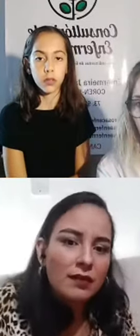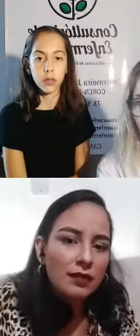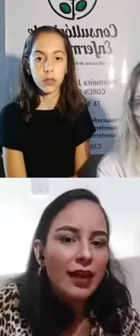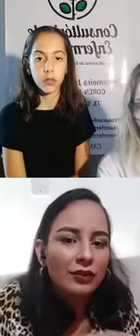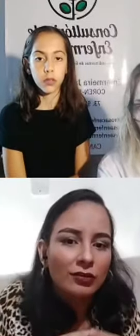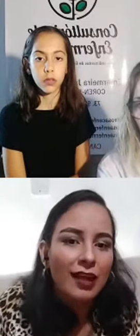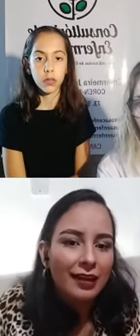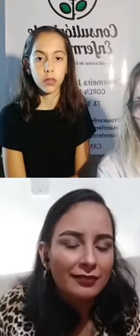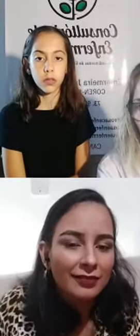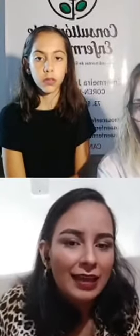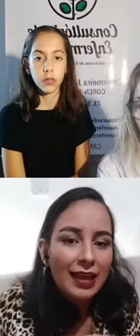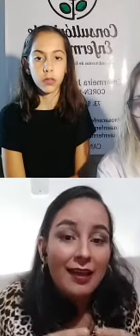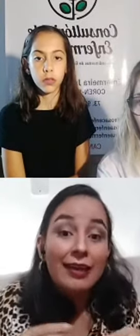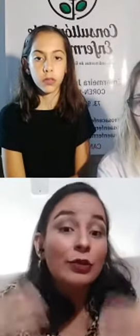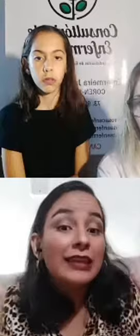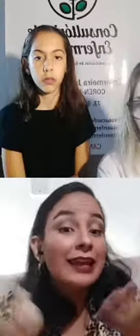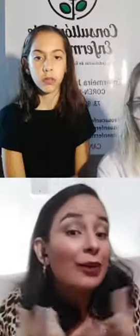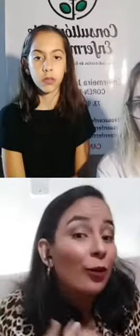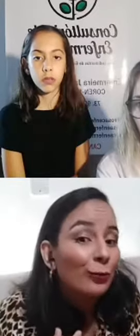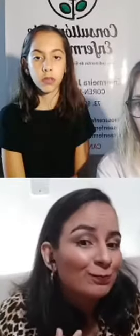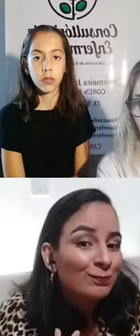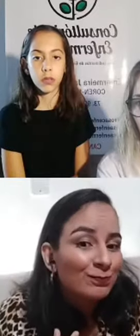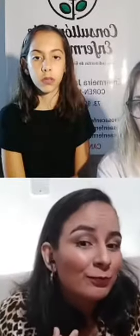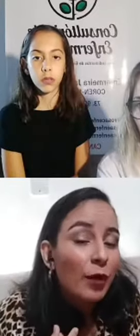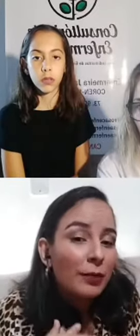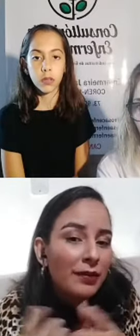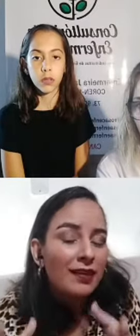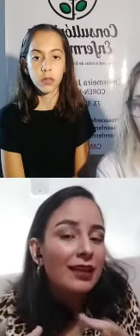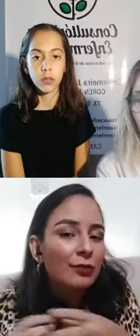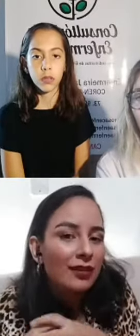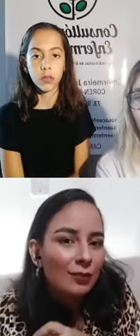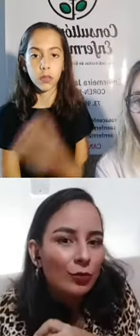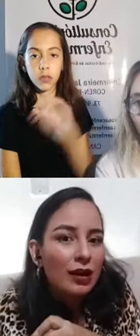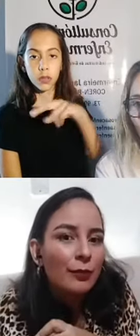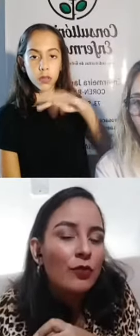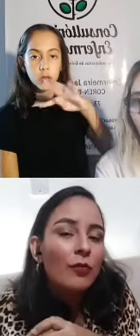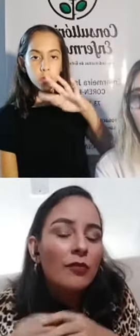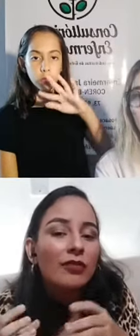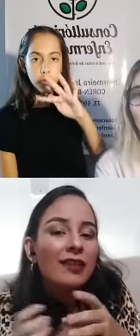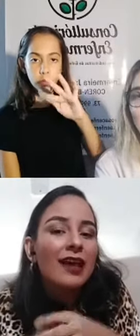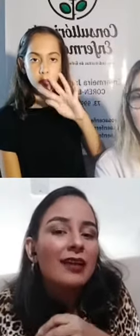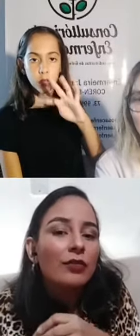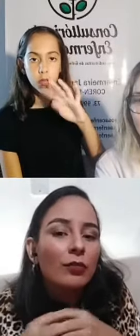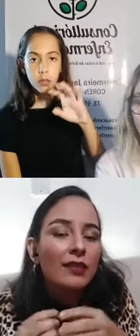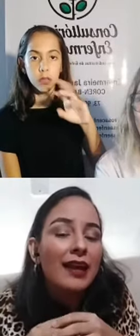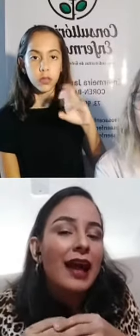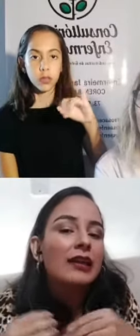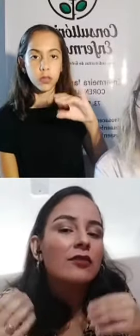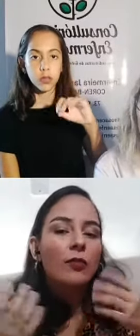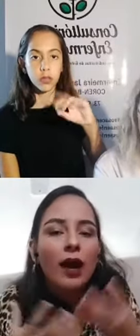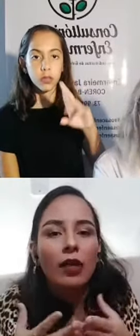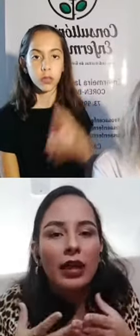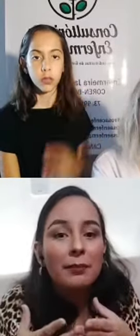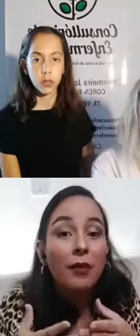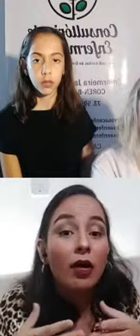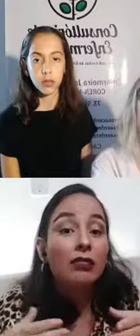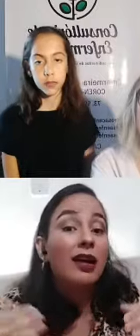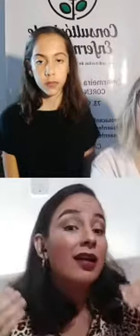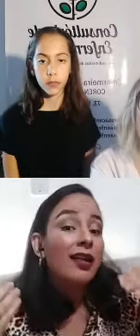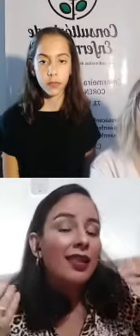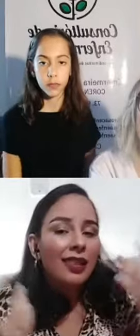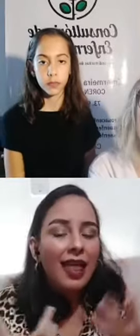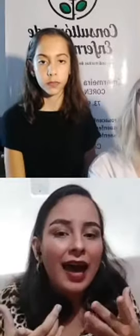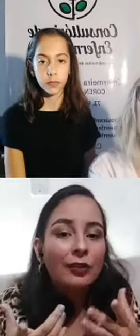você sentar e estudar. E no interior, bora pensar na educação do campo, como será isso, uma aula